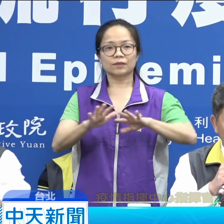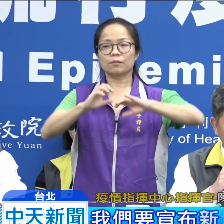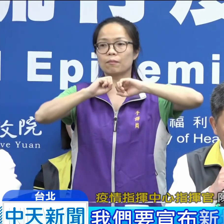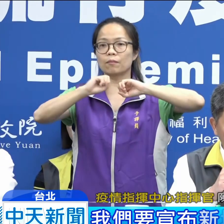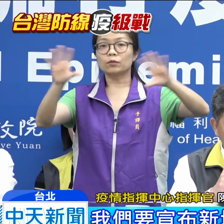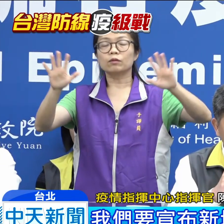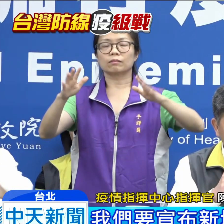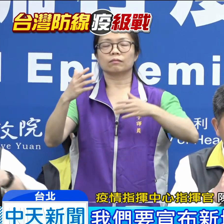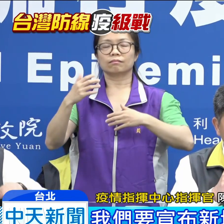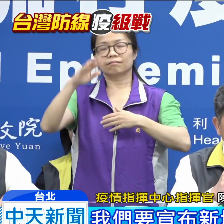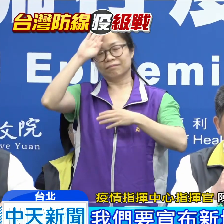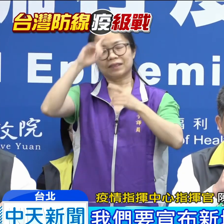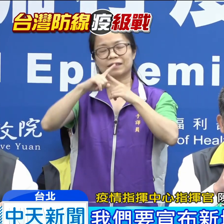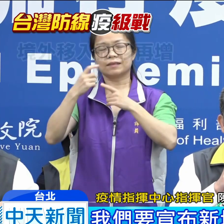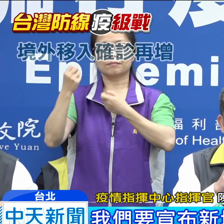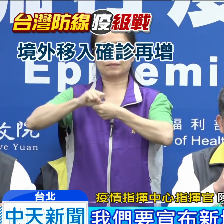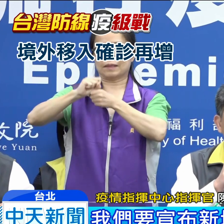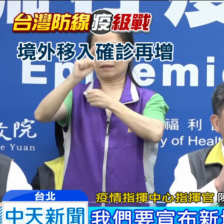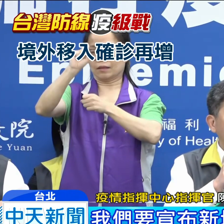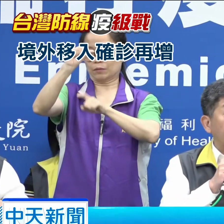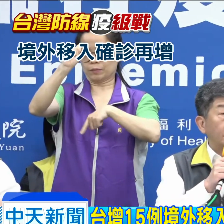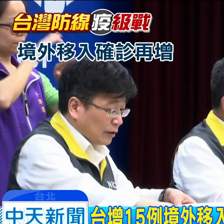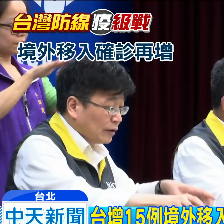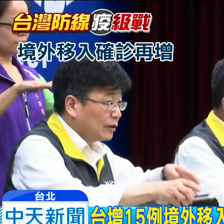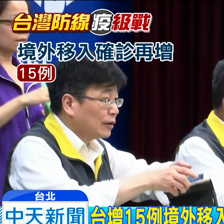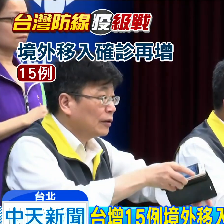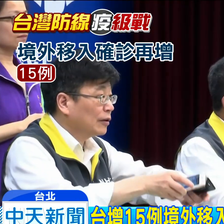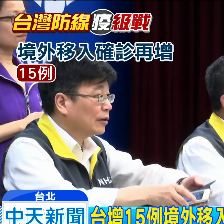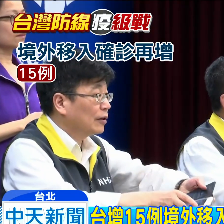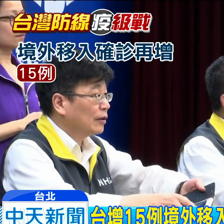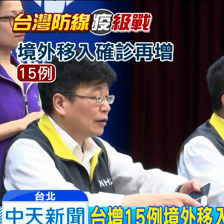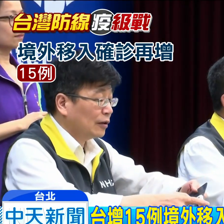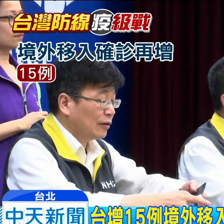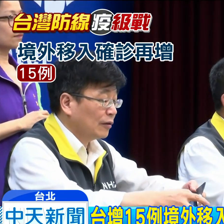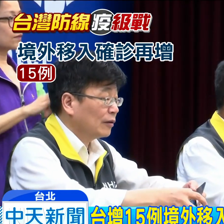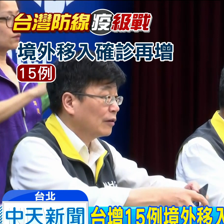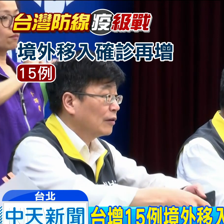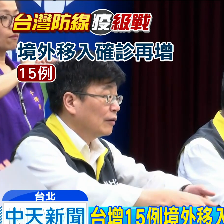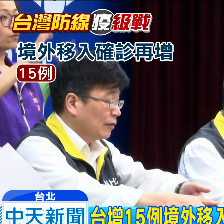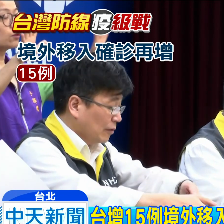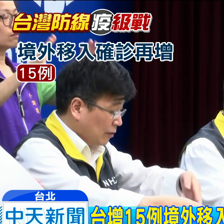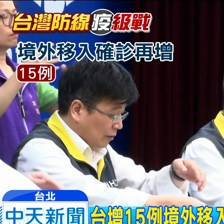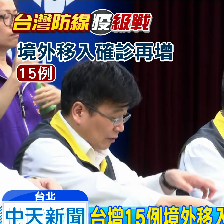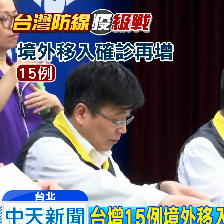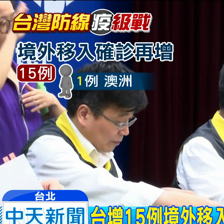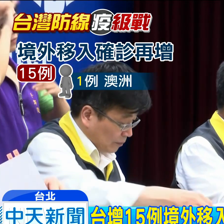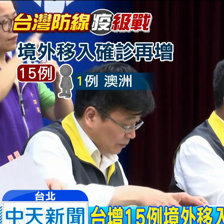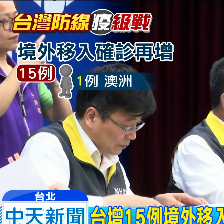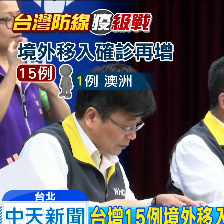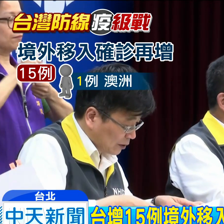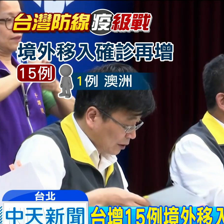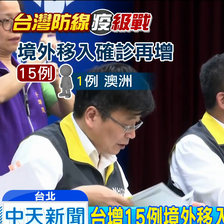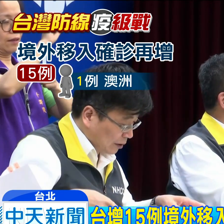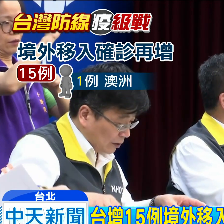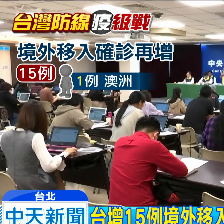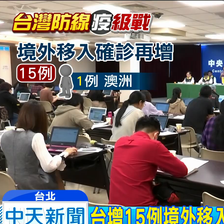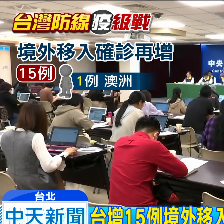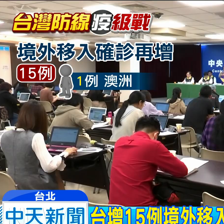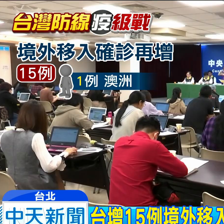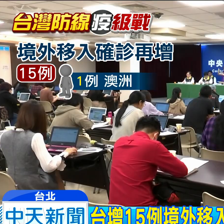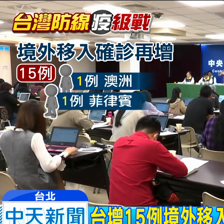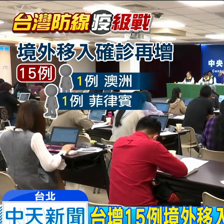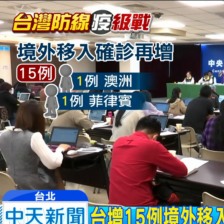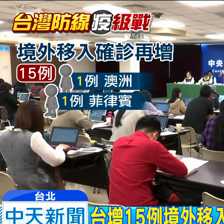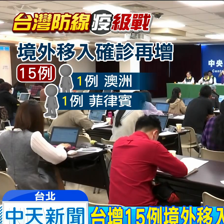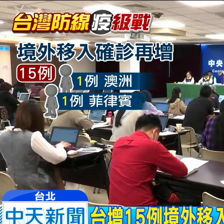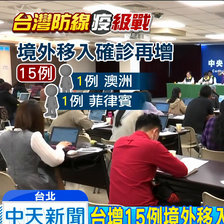要宣布有新增的15例 确诊，一口气再增15例，全是境外移入，当中除了2例分别从